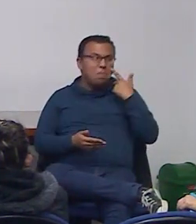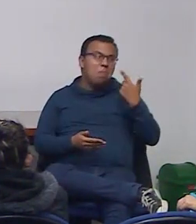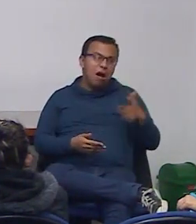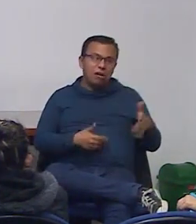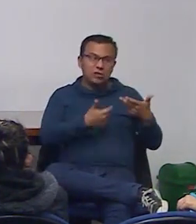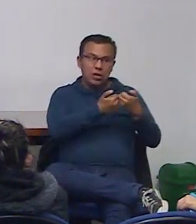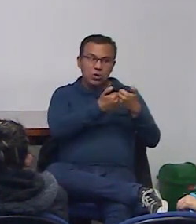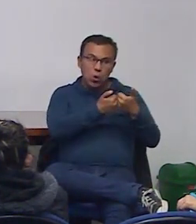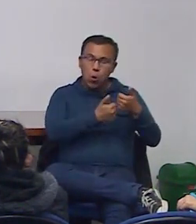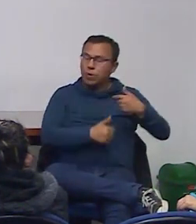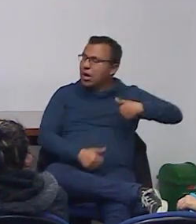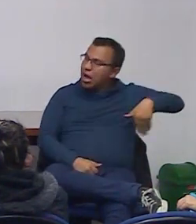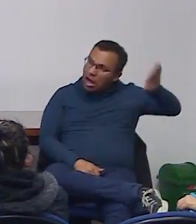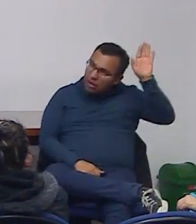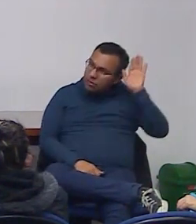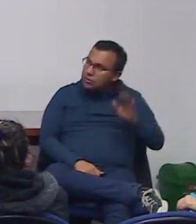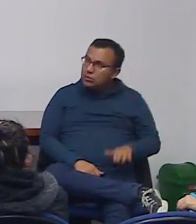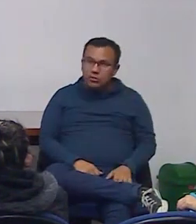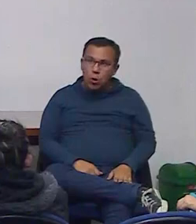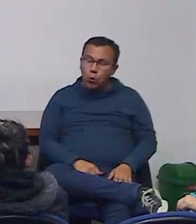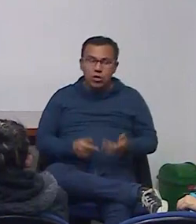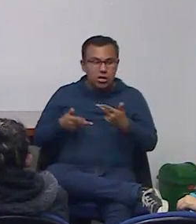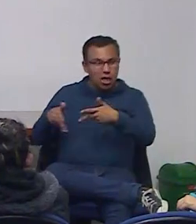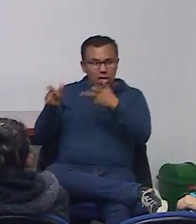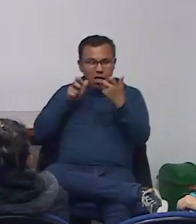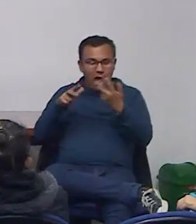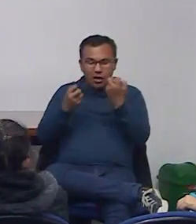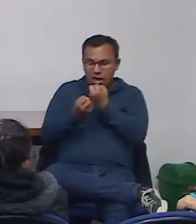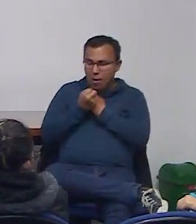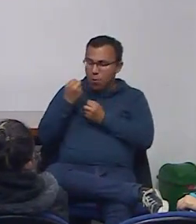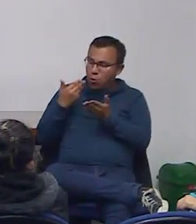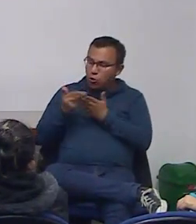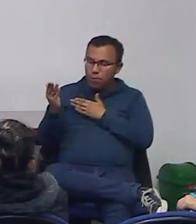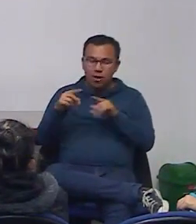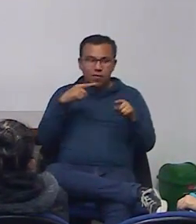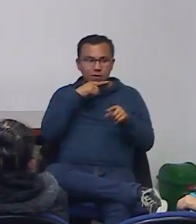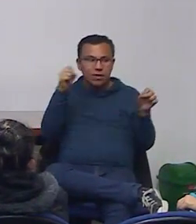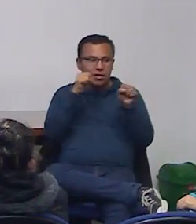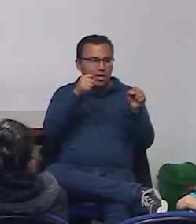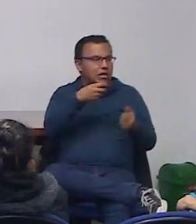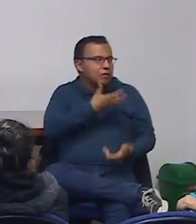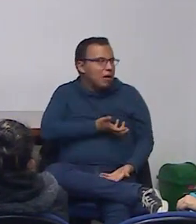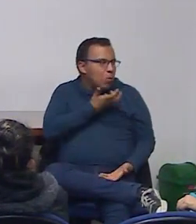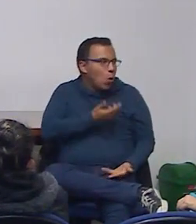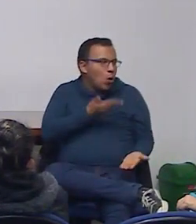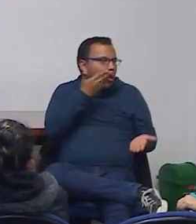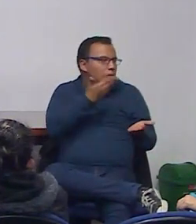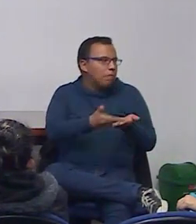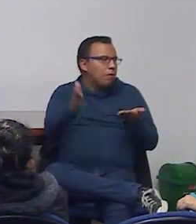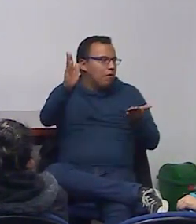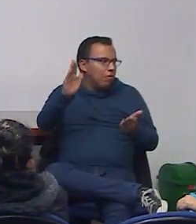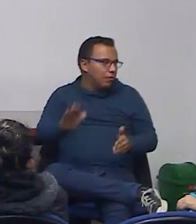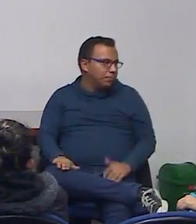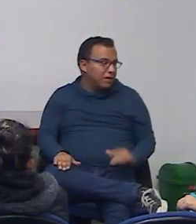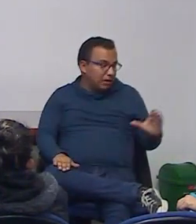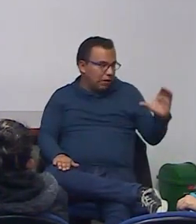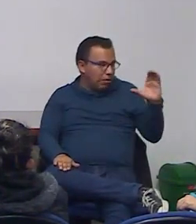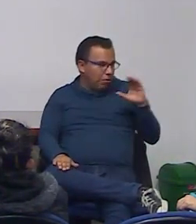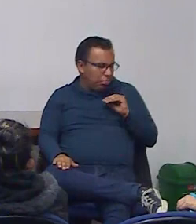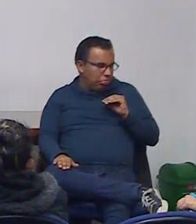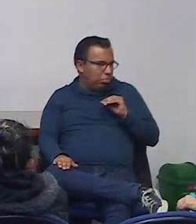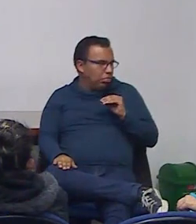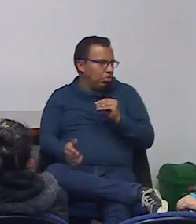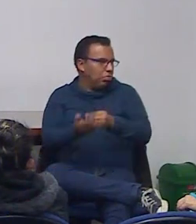por allá en al costo Y entonces ella le le dijo que si no la amaba entonces que le comprara la nevera y este fue y le compró la nevera y se gastó el salario